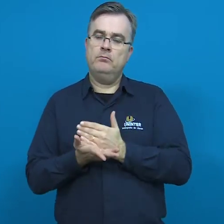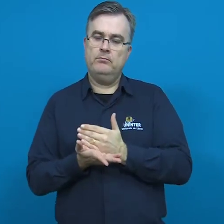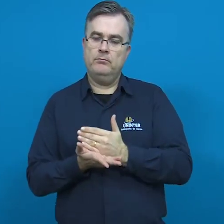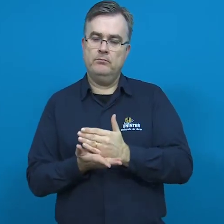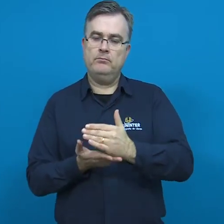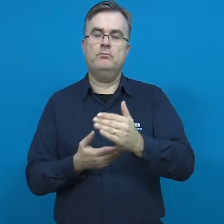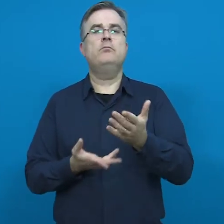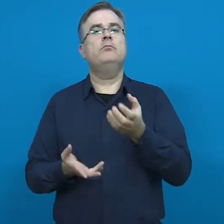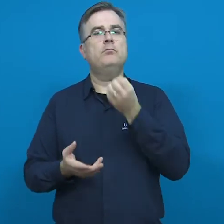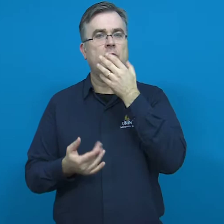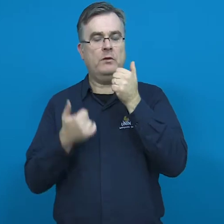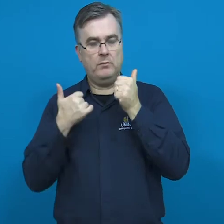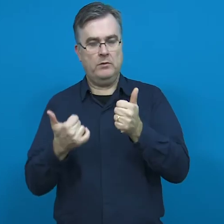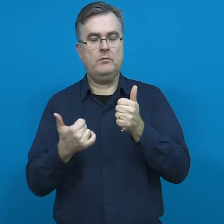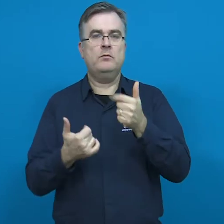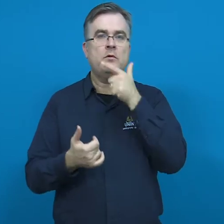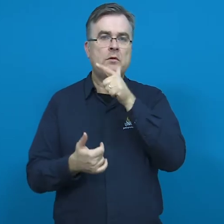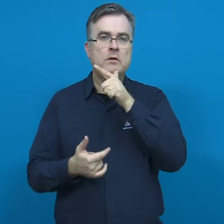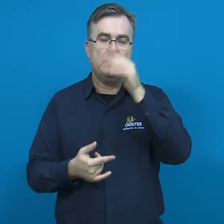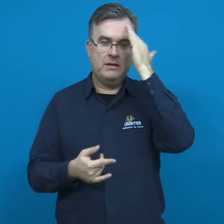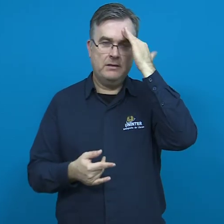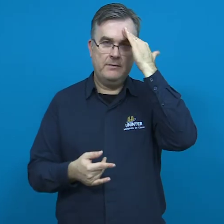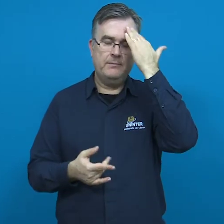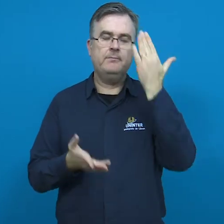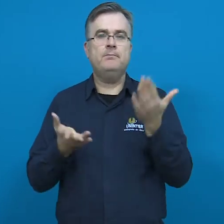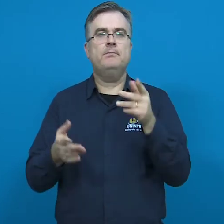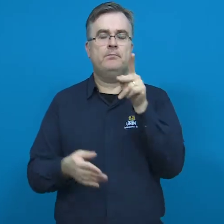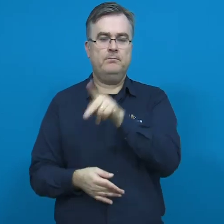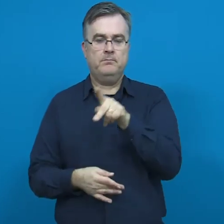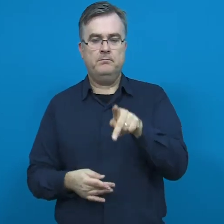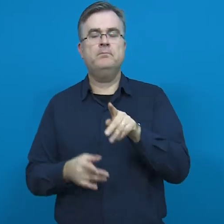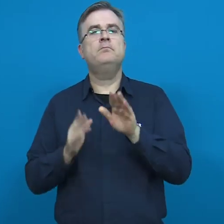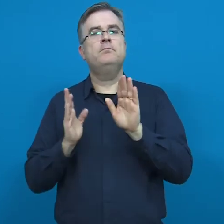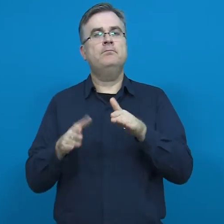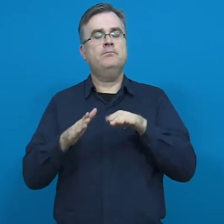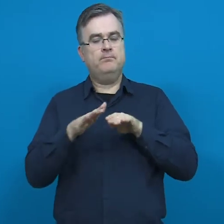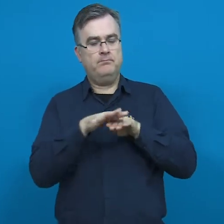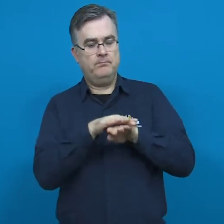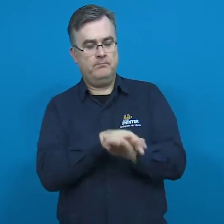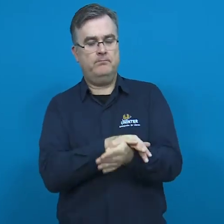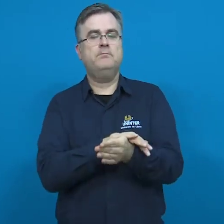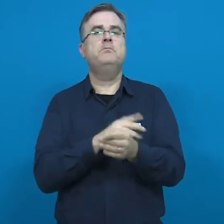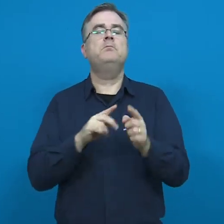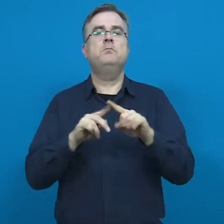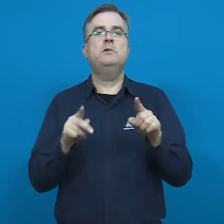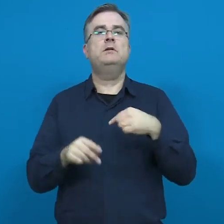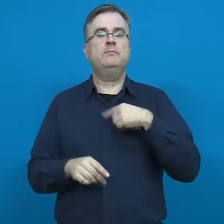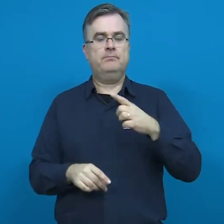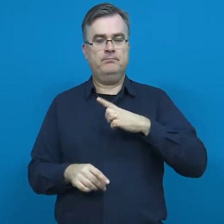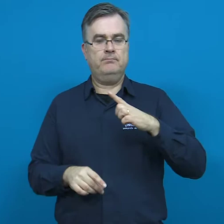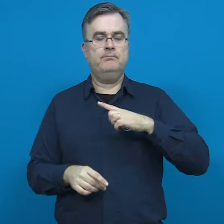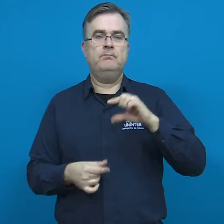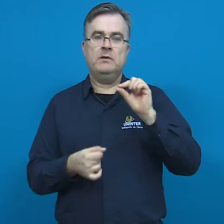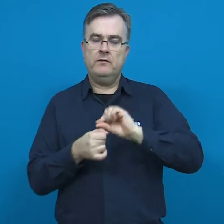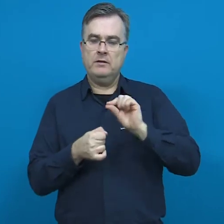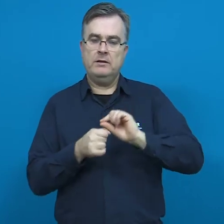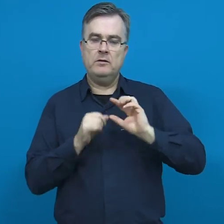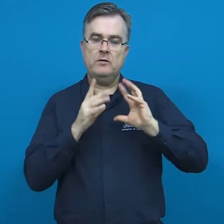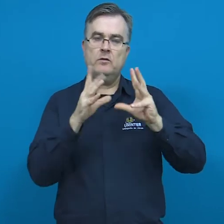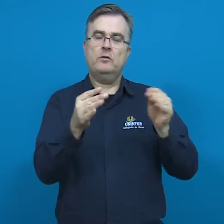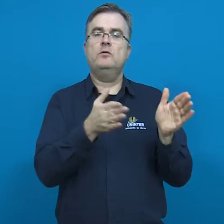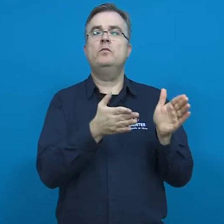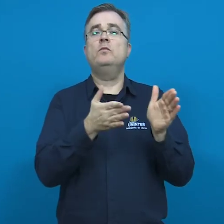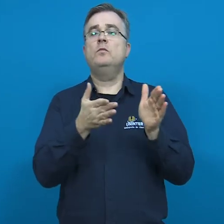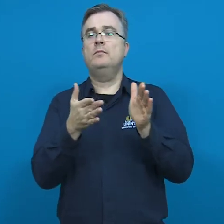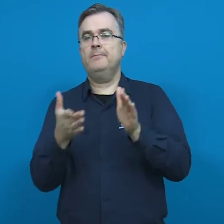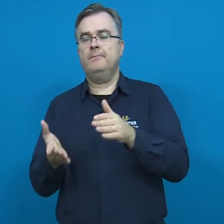professor começou, né, a falar: tá tudo bem, tá conseguindo entender. Então o professor já foi se acostumando, mas eu tive que fazer